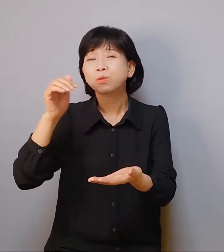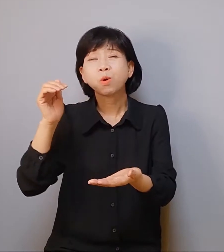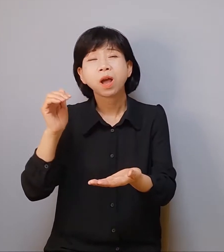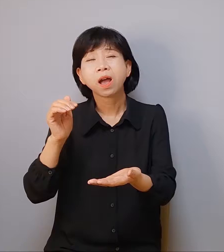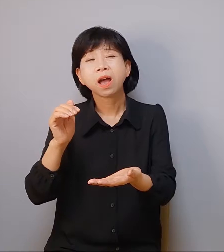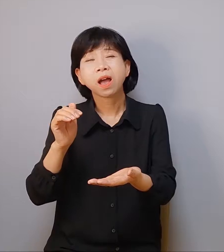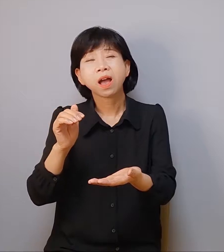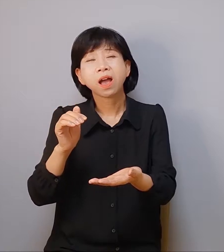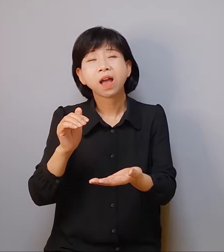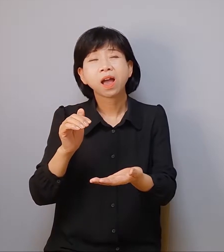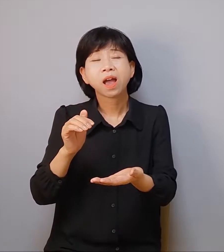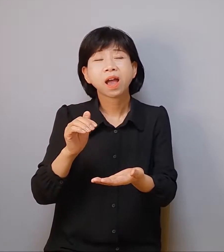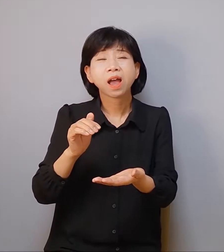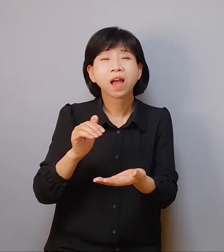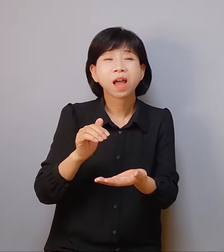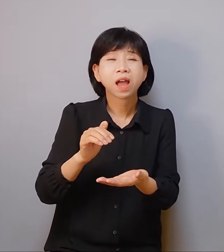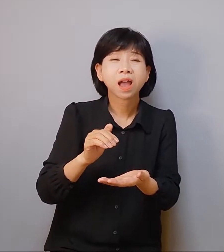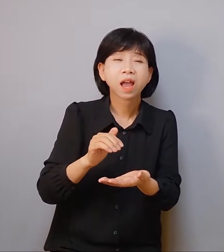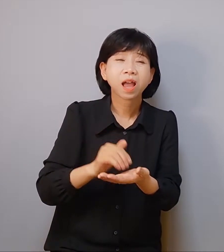반석과